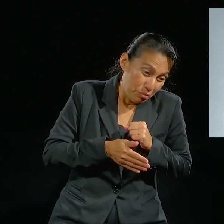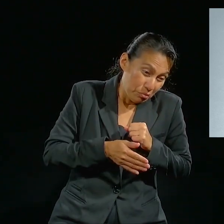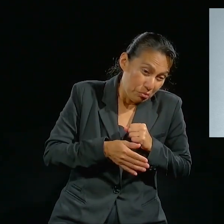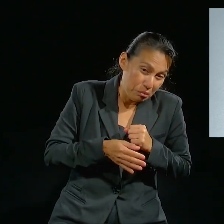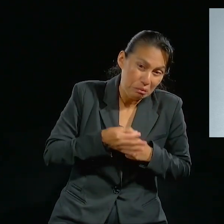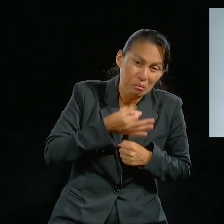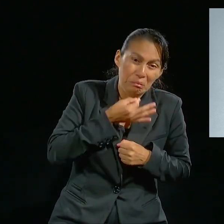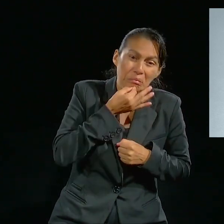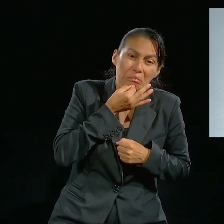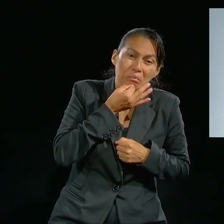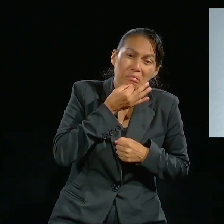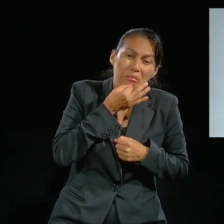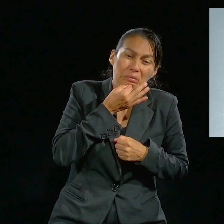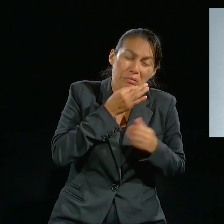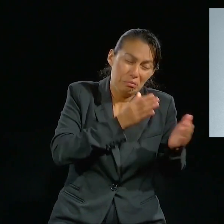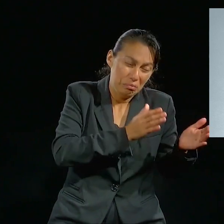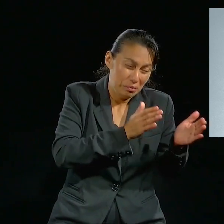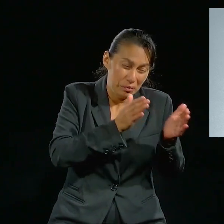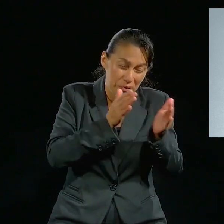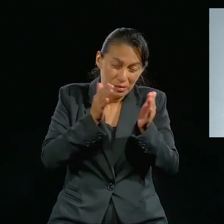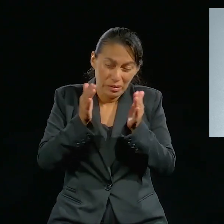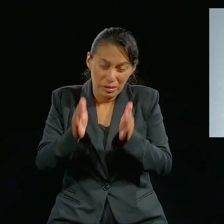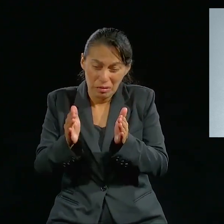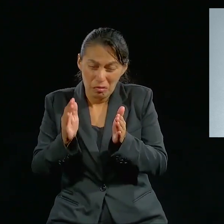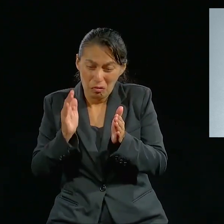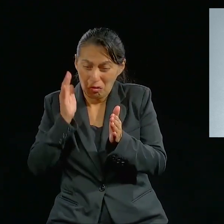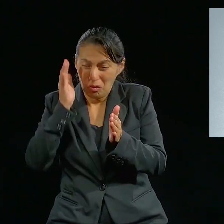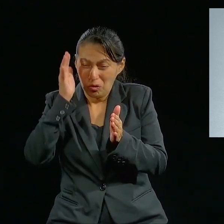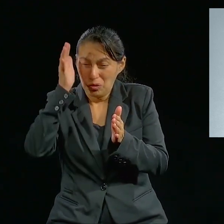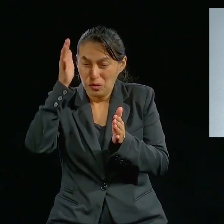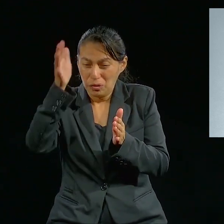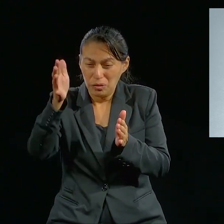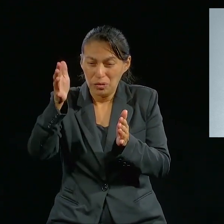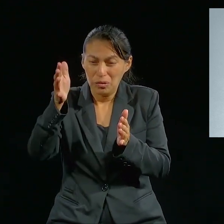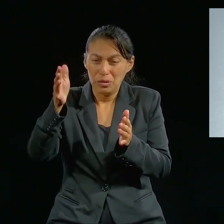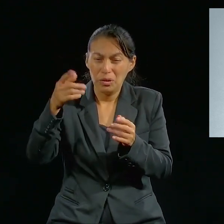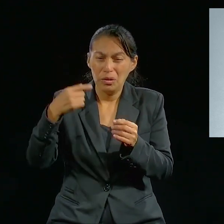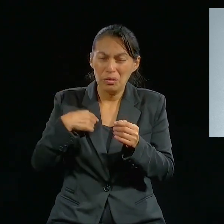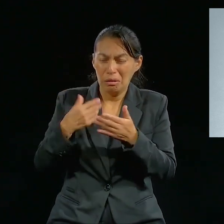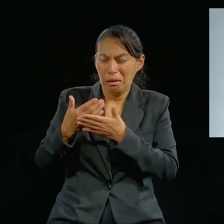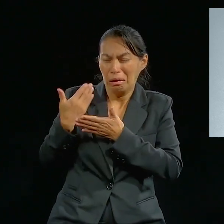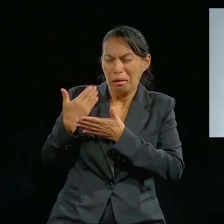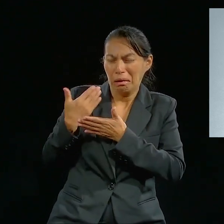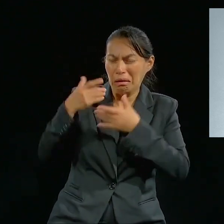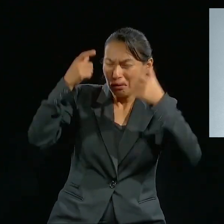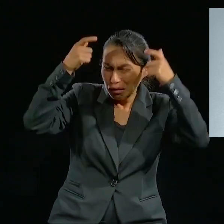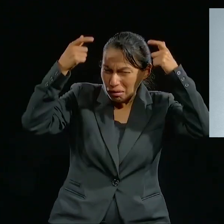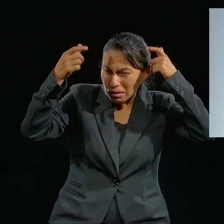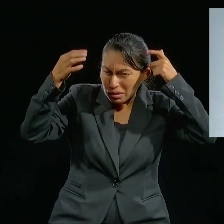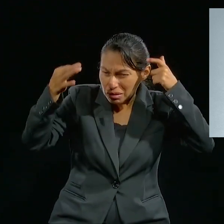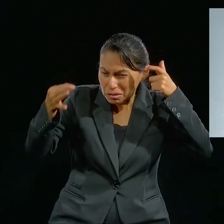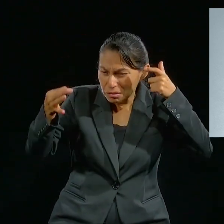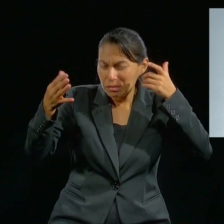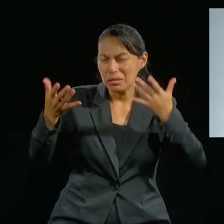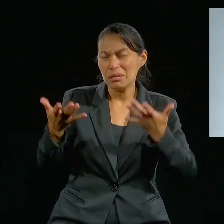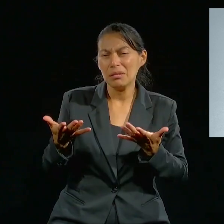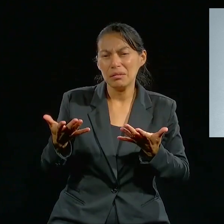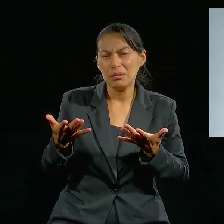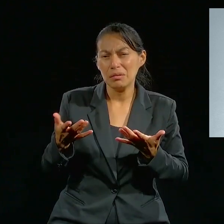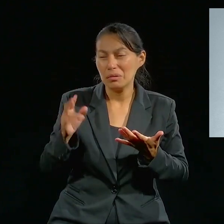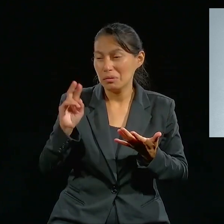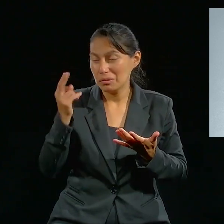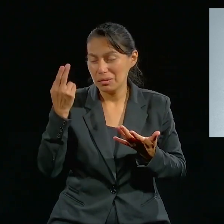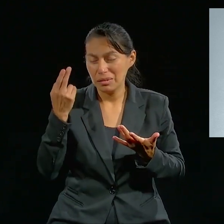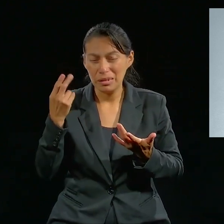el tiempo pensé en los planes que tenía pensaba que había graduado hace poco de la universidad